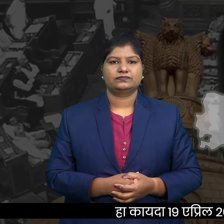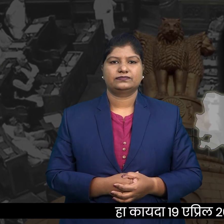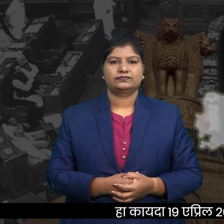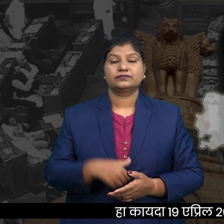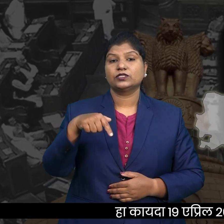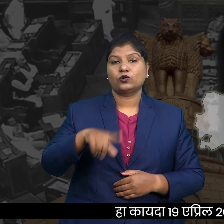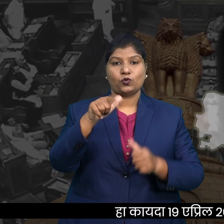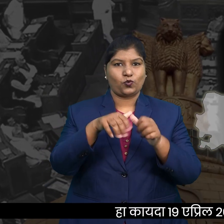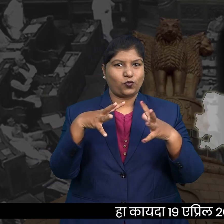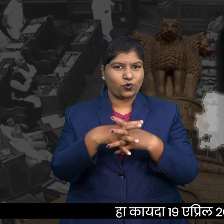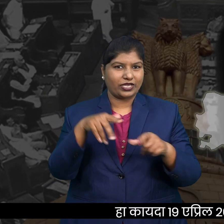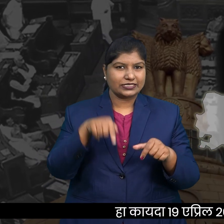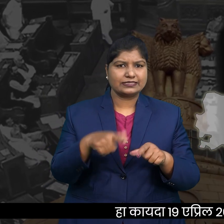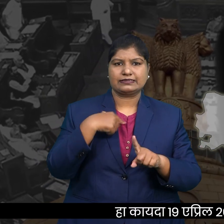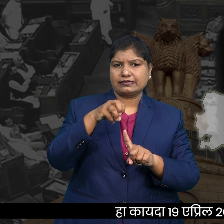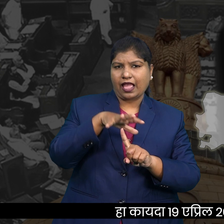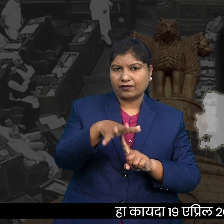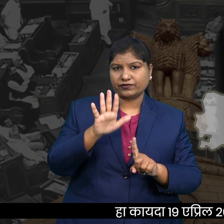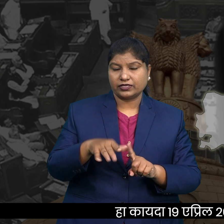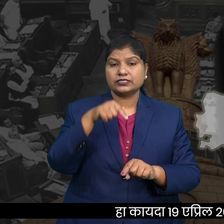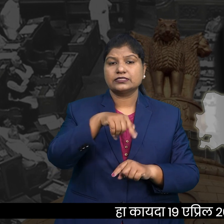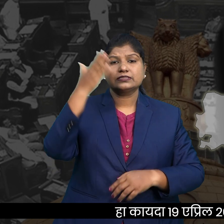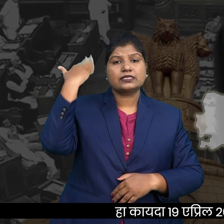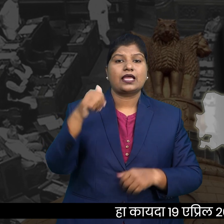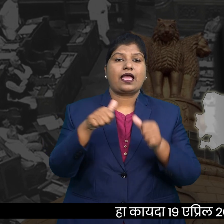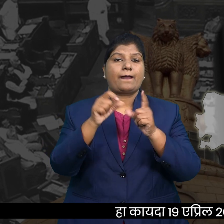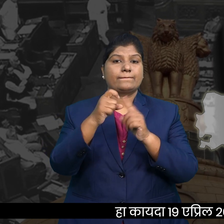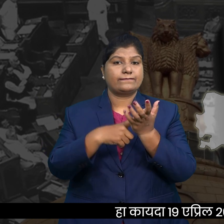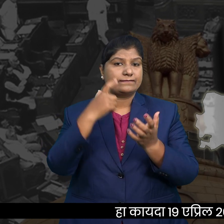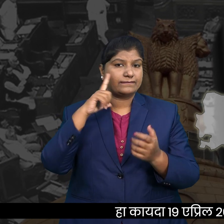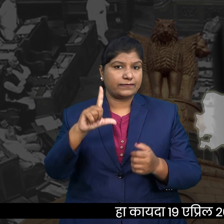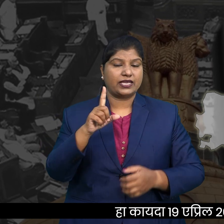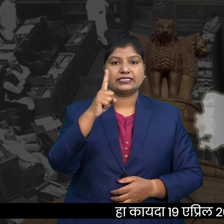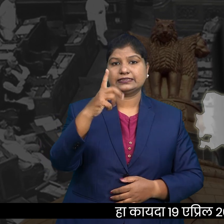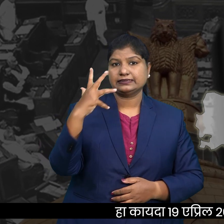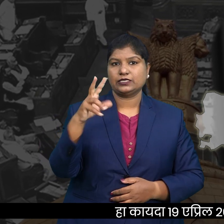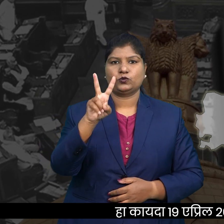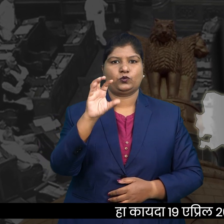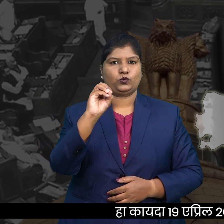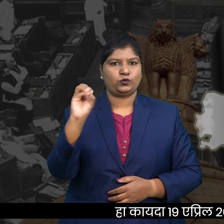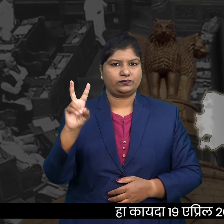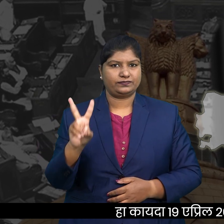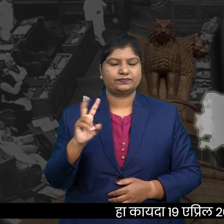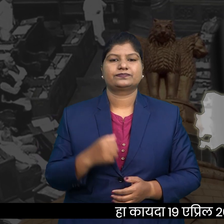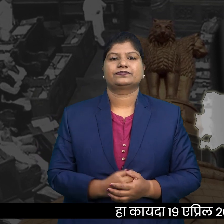हा कायदा 19 एप्रिल 2002 पासून लागू झाला आहे.